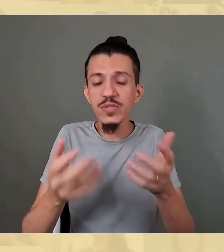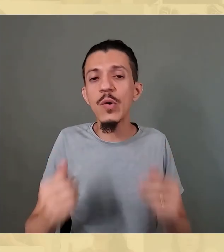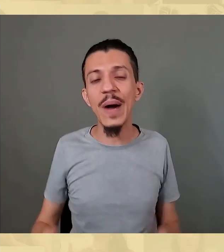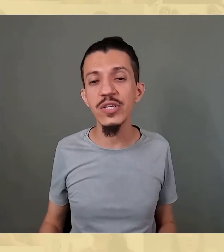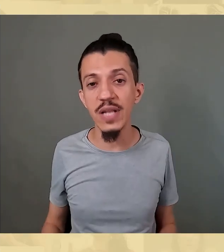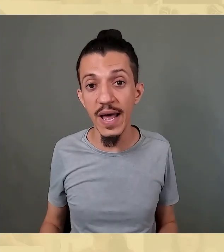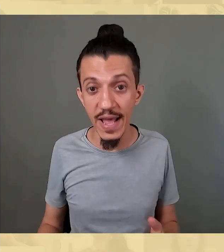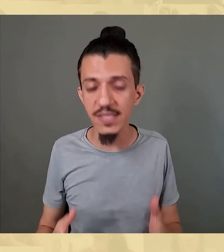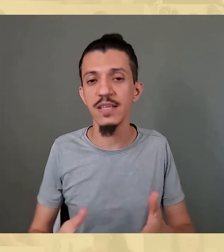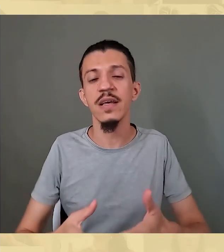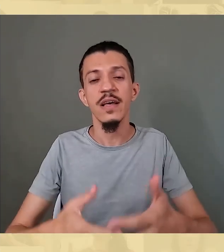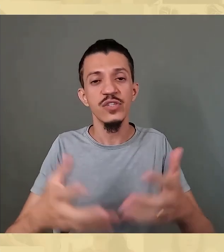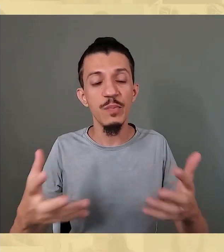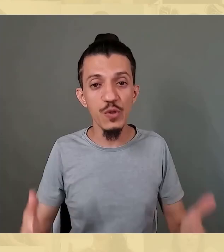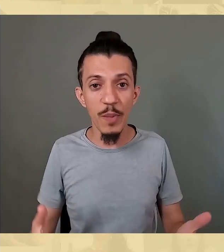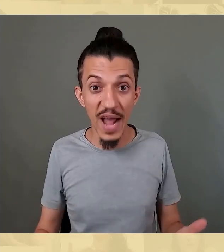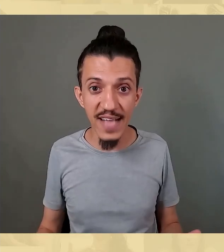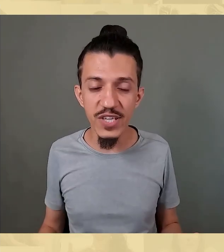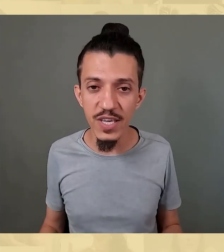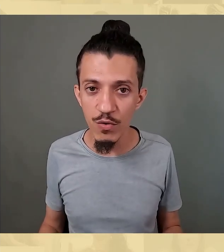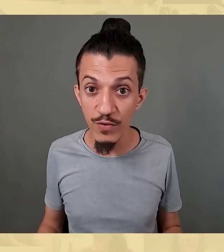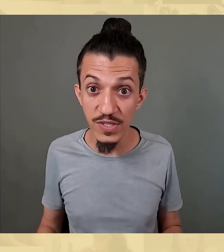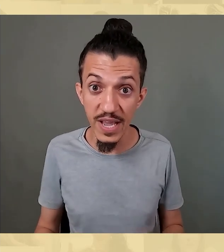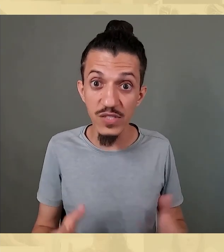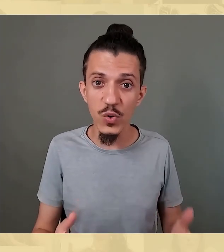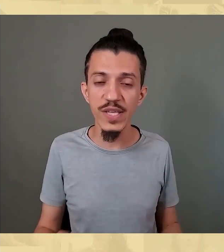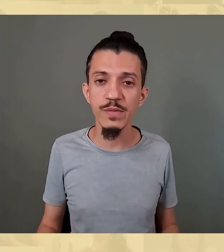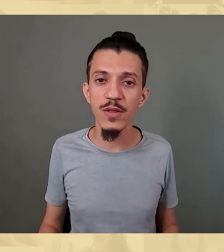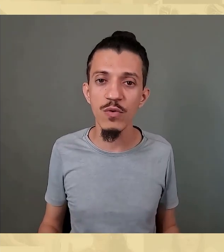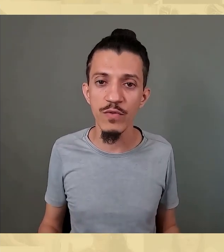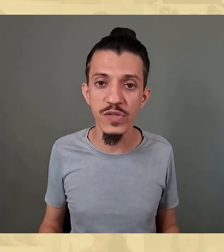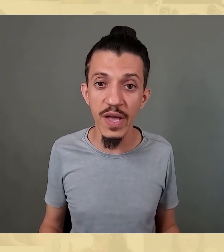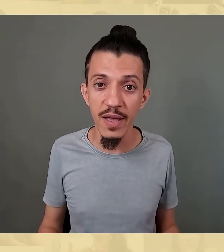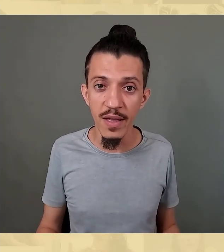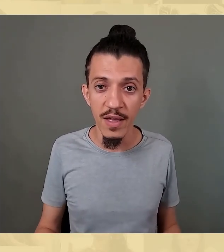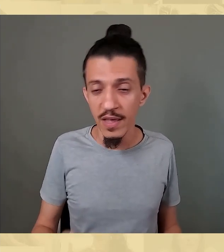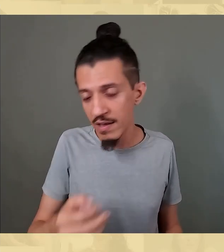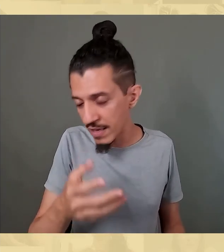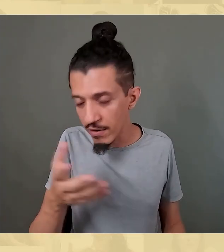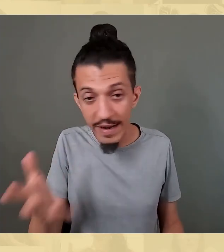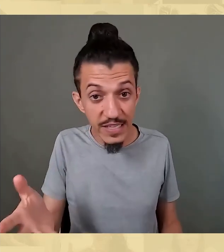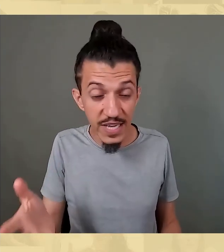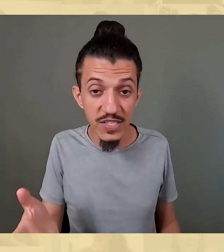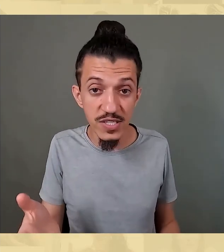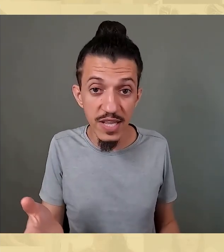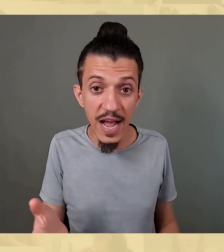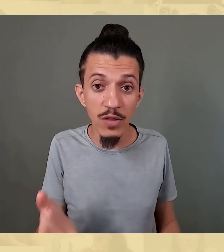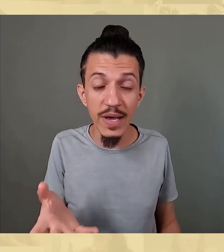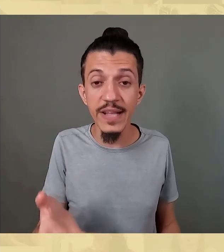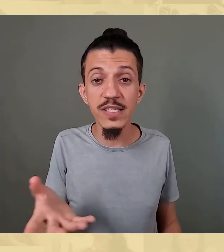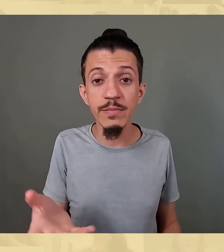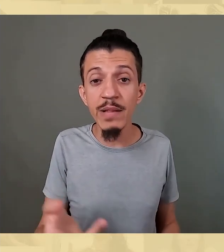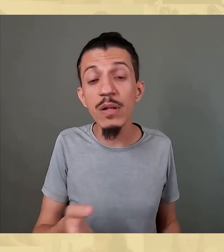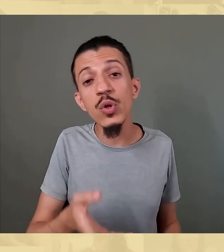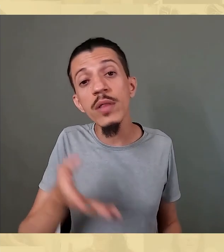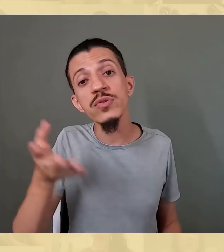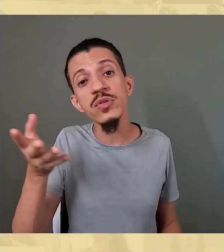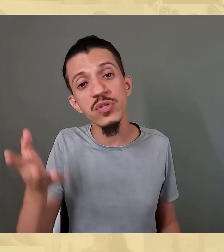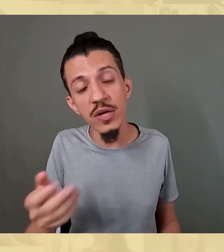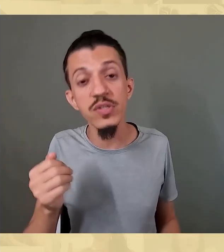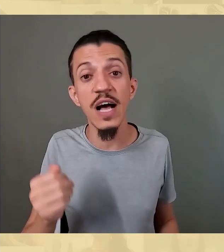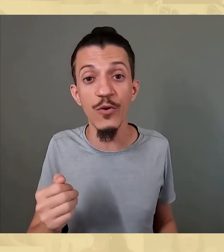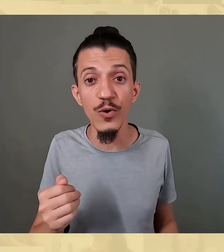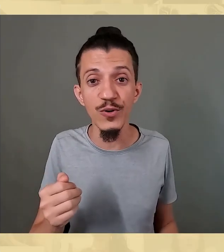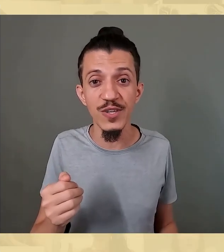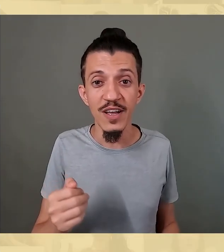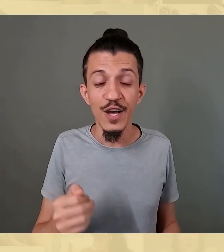eu posso compartilhar esse tipo de prática aqui com você, esse conhecimento com você, E aqui eu quero deixar registrado o agradecimento a todos os